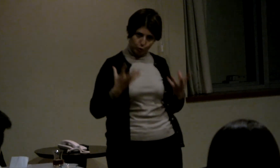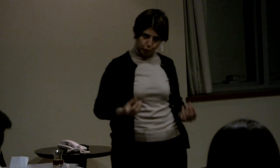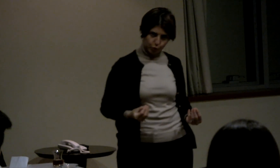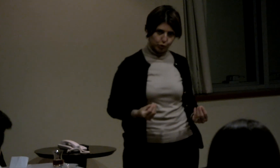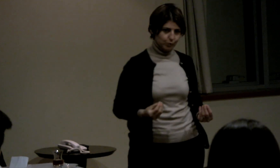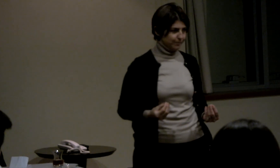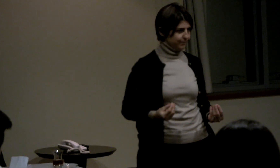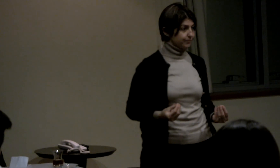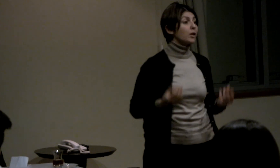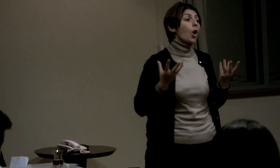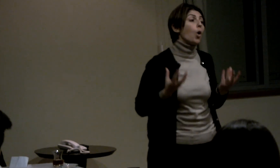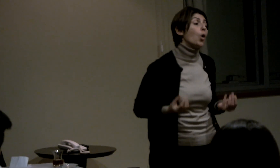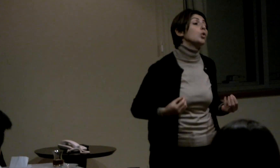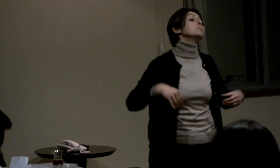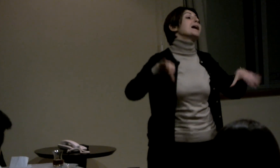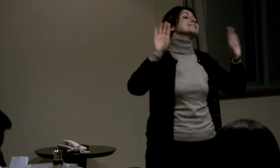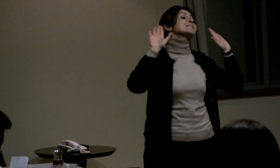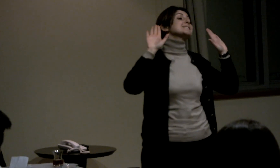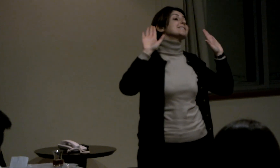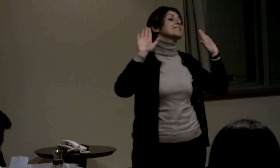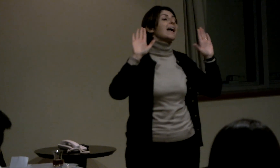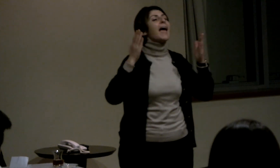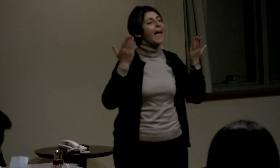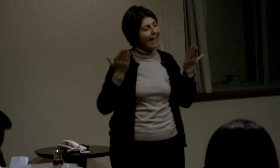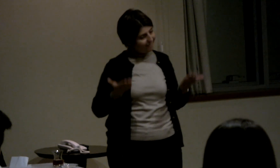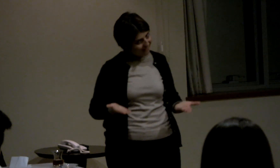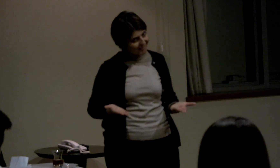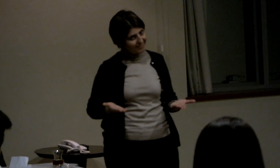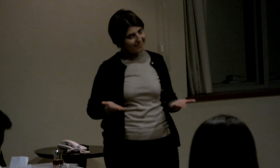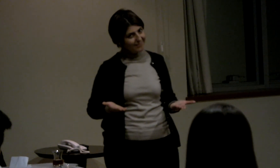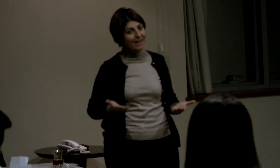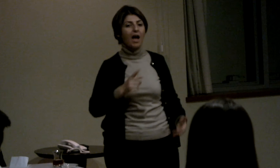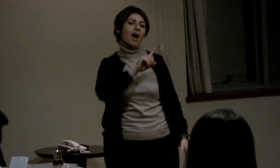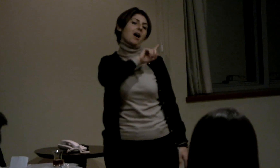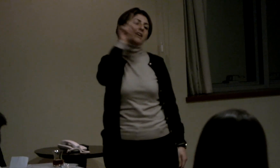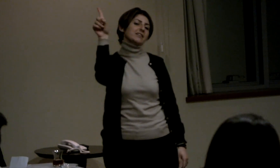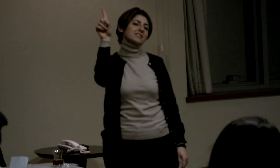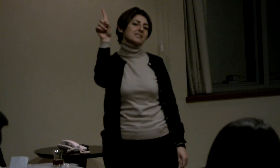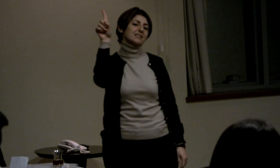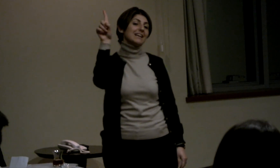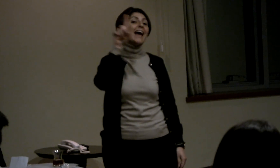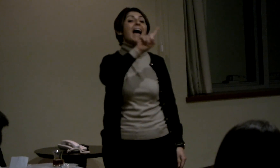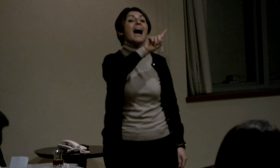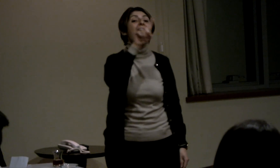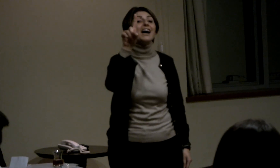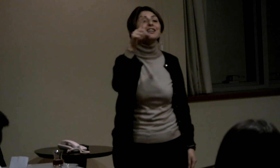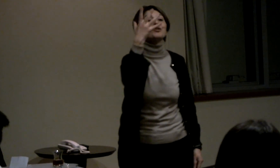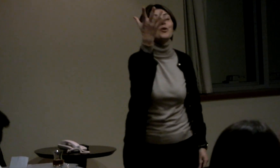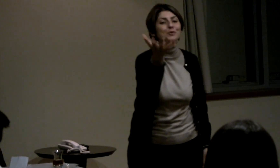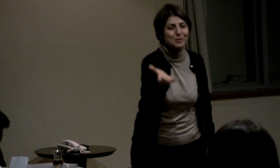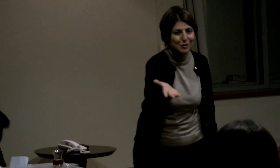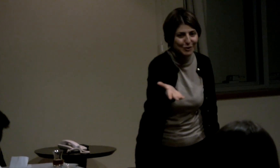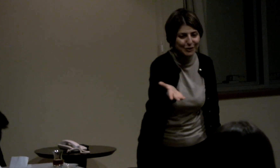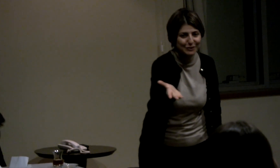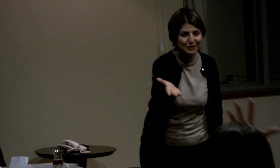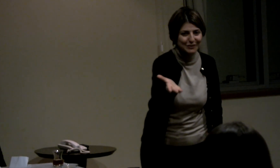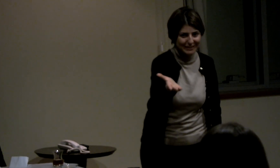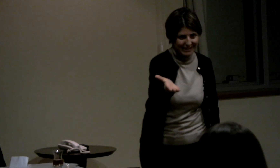olur. Olmaz. Evet. Hayır. Hayırlı olsun.